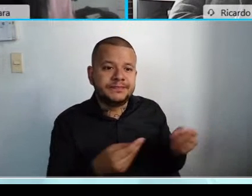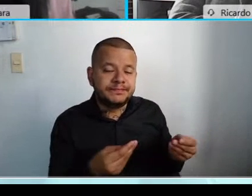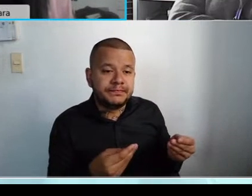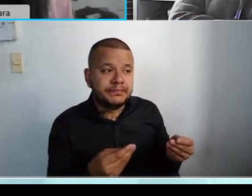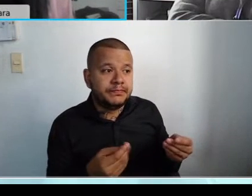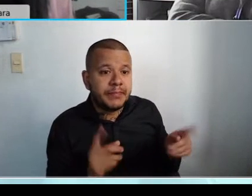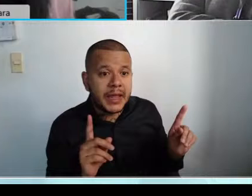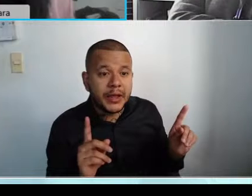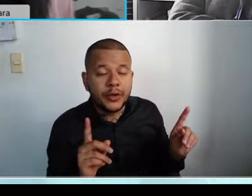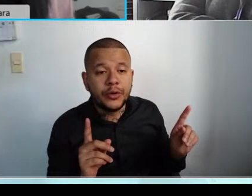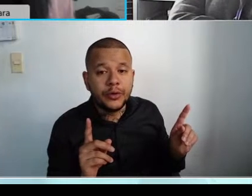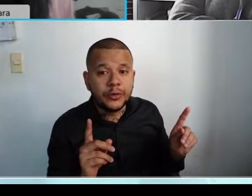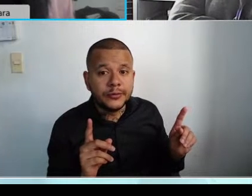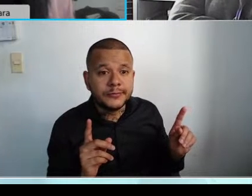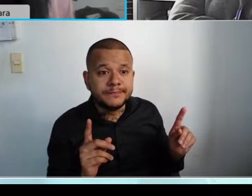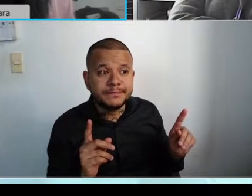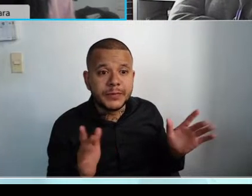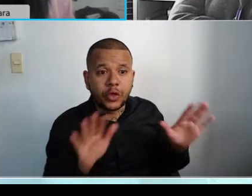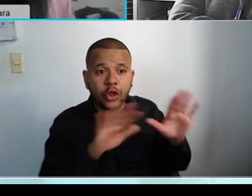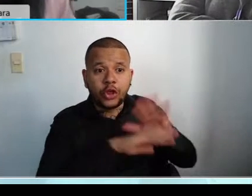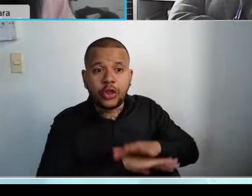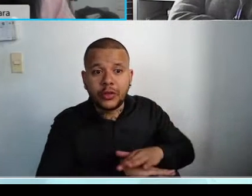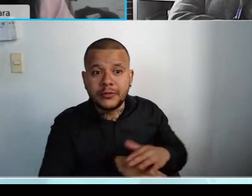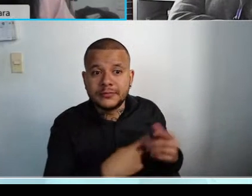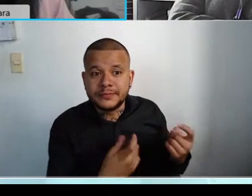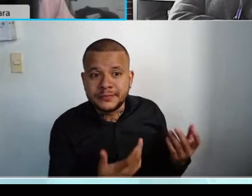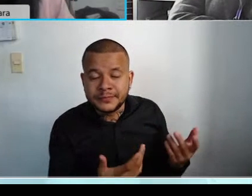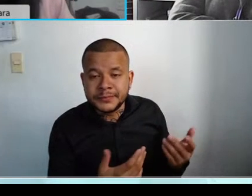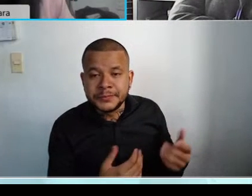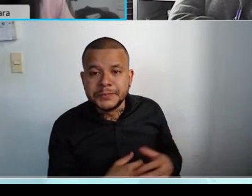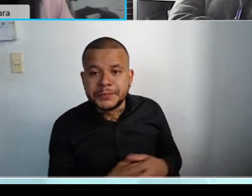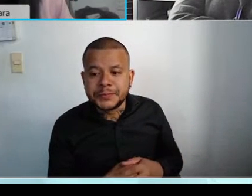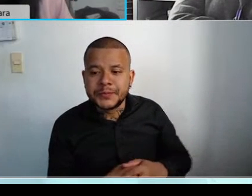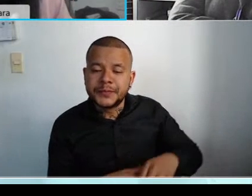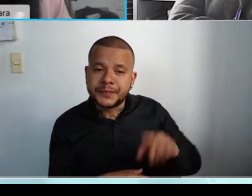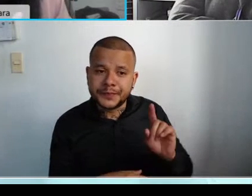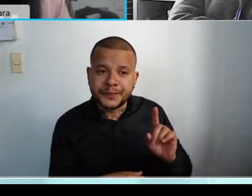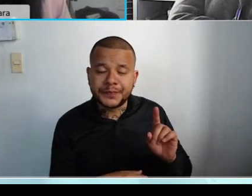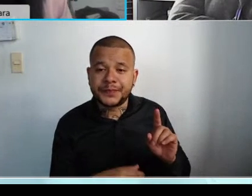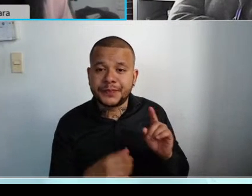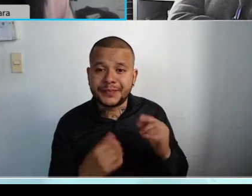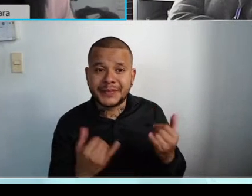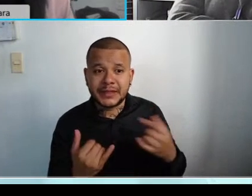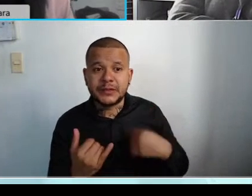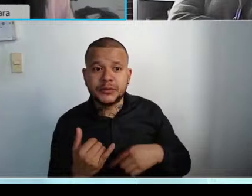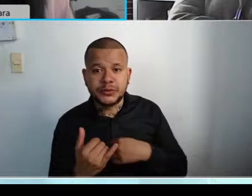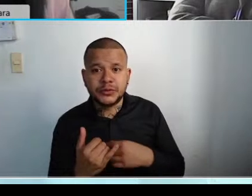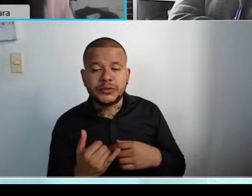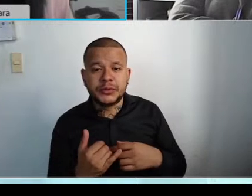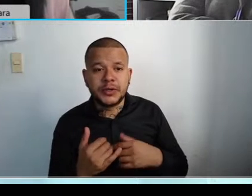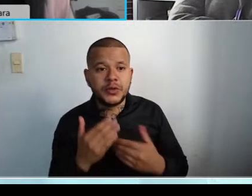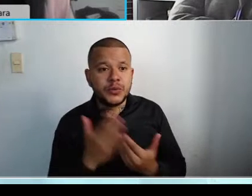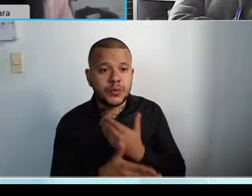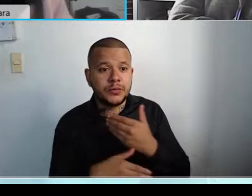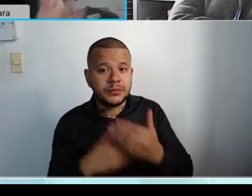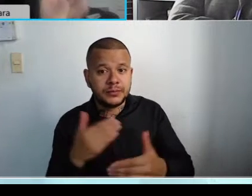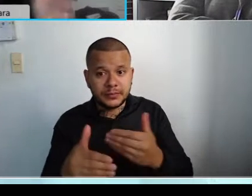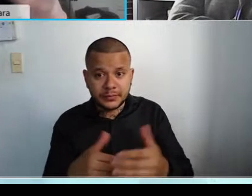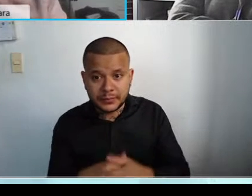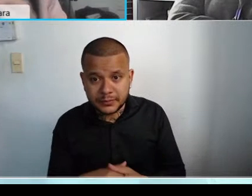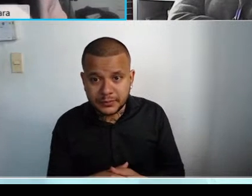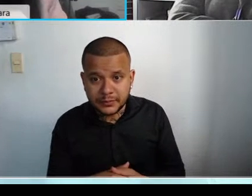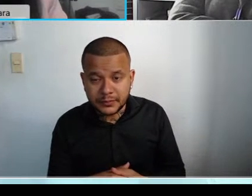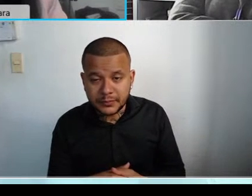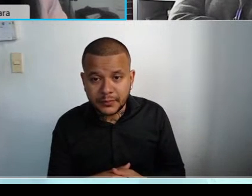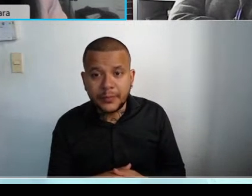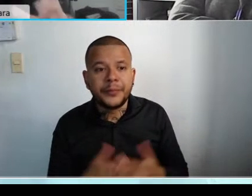¿cierto? Un vacío que nos ha quedado, pero que a partir de este momento que ya empezamos a realizar nuestro nuevo procedimiento, ya queda